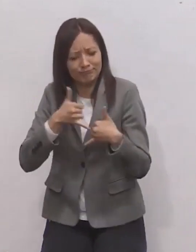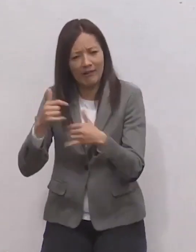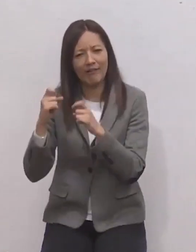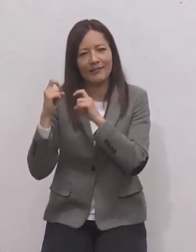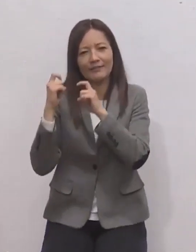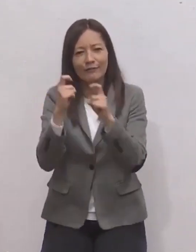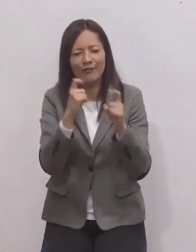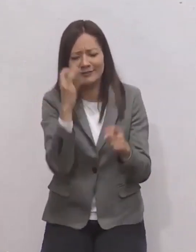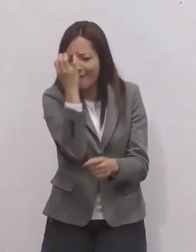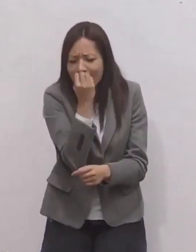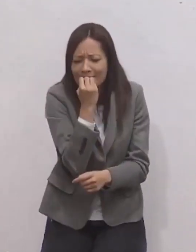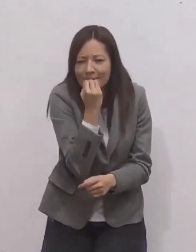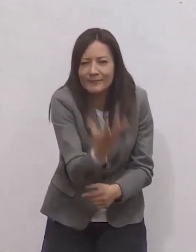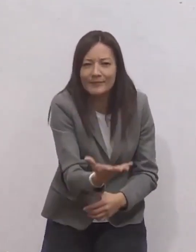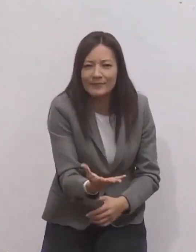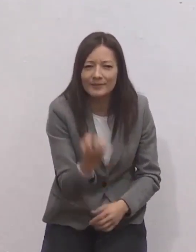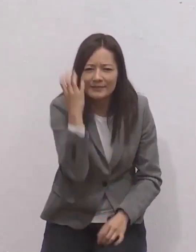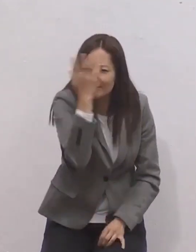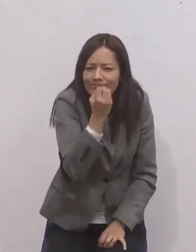dones,